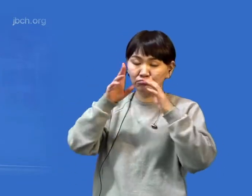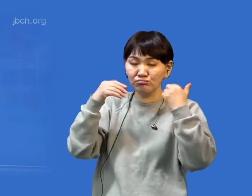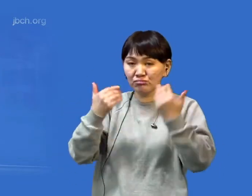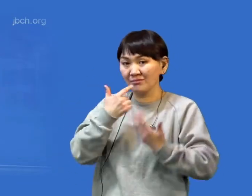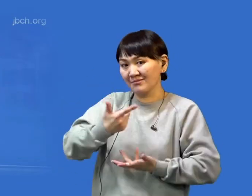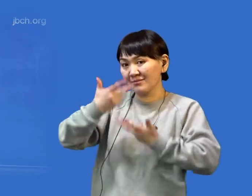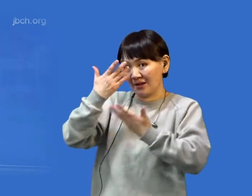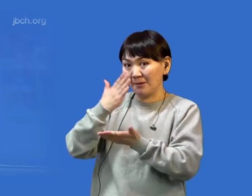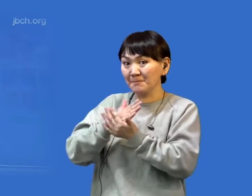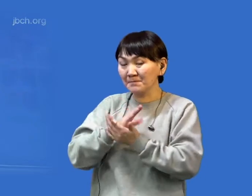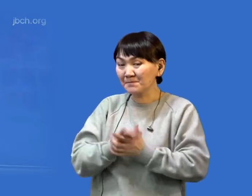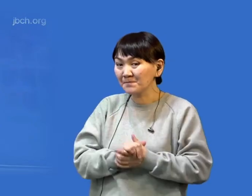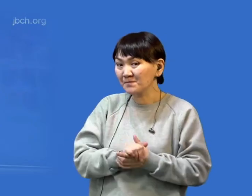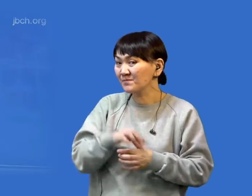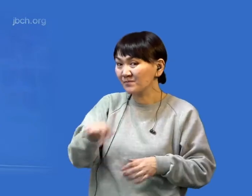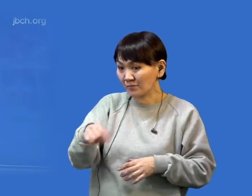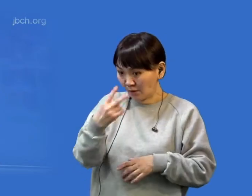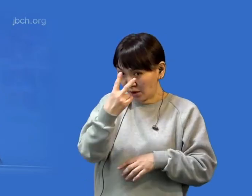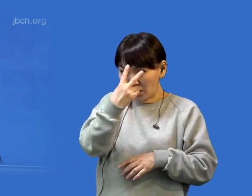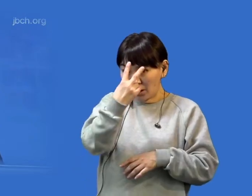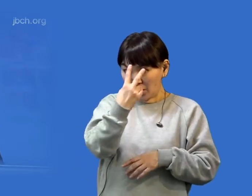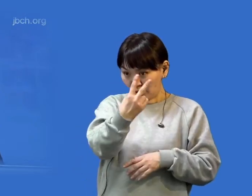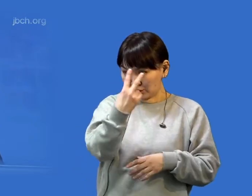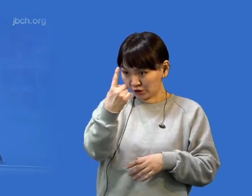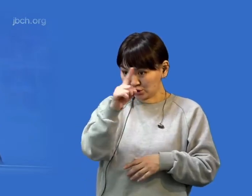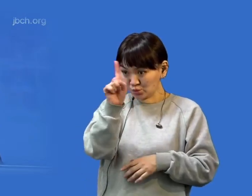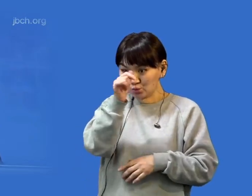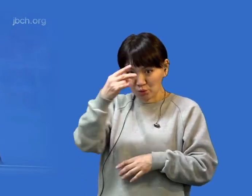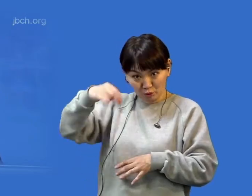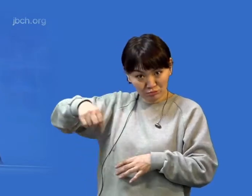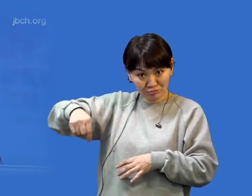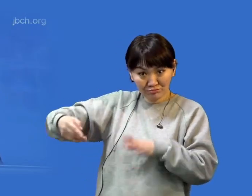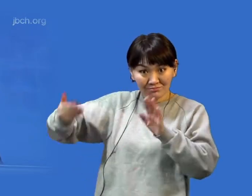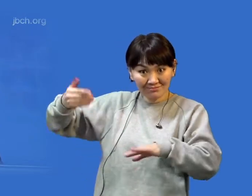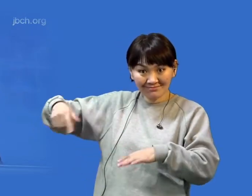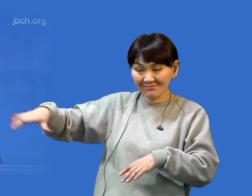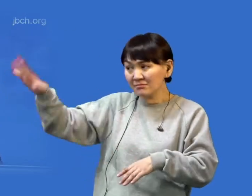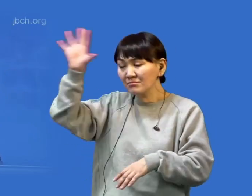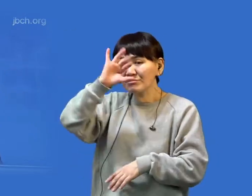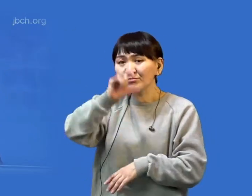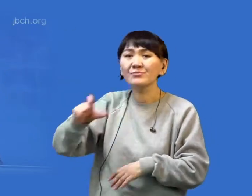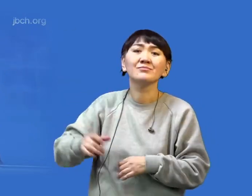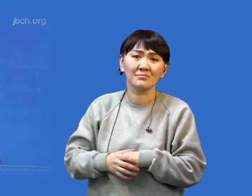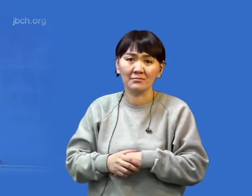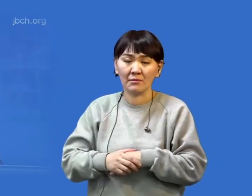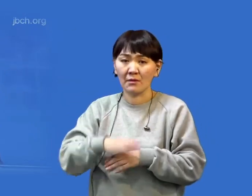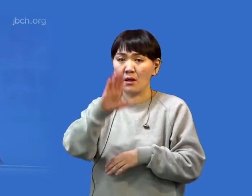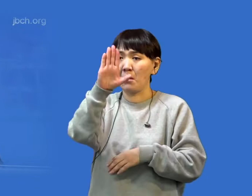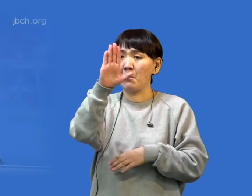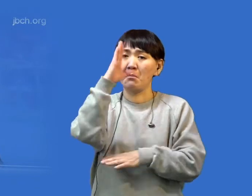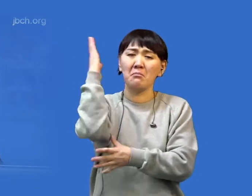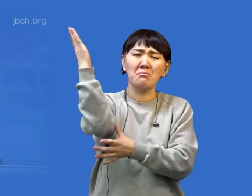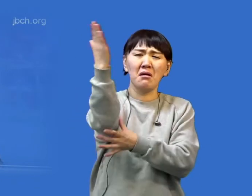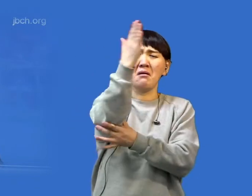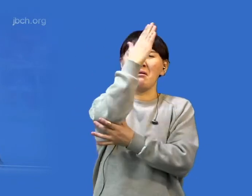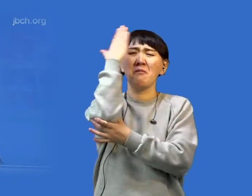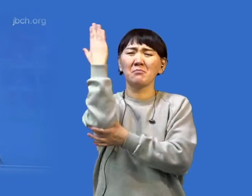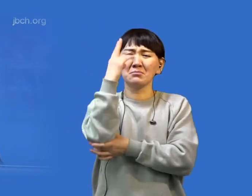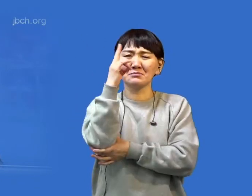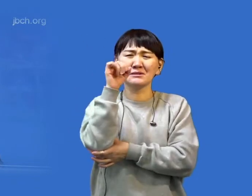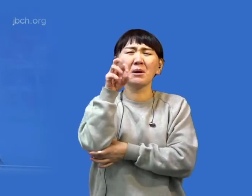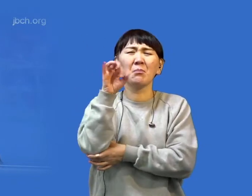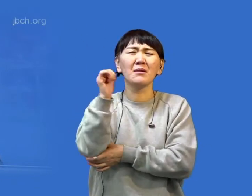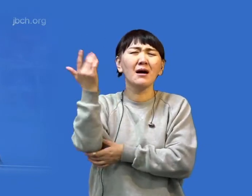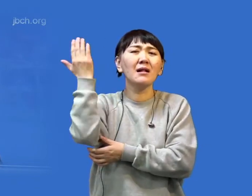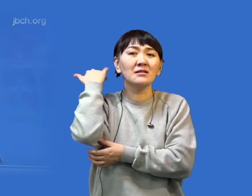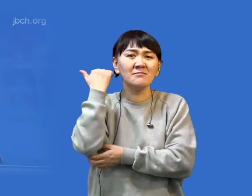Тэмээ энэ одоо 21-р зуунд хүмүүс зүгээр одоо юу гэдгийг Бабель цамхаг гэх юм уу? Бүх өндөр өндөр юм